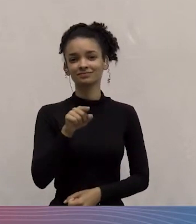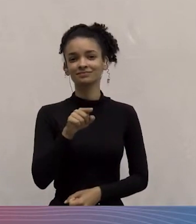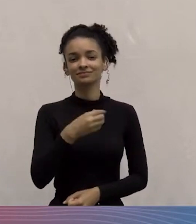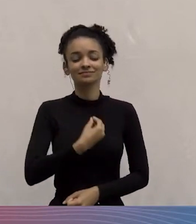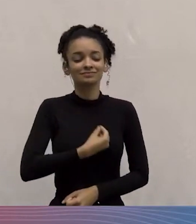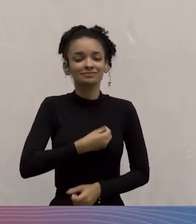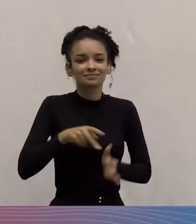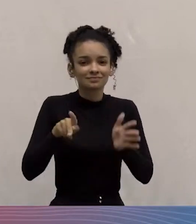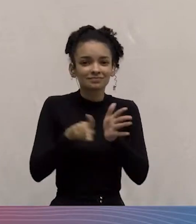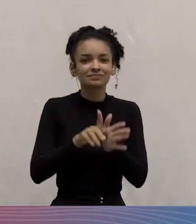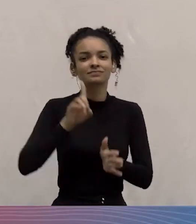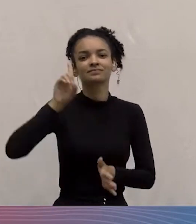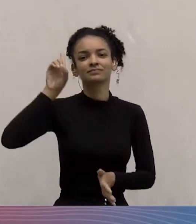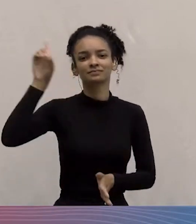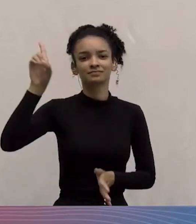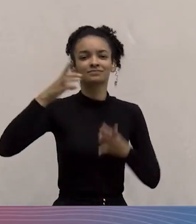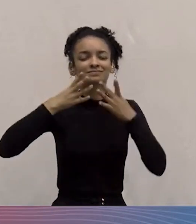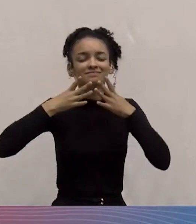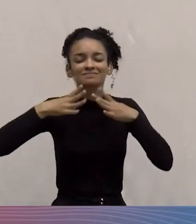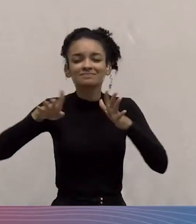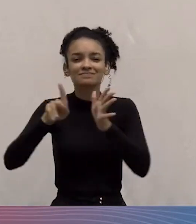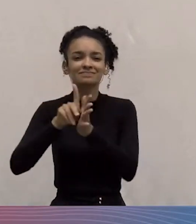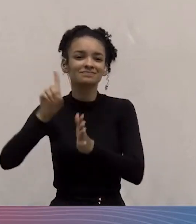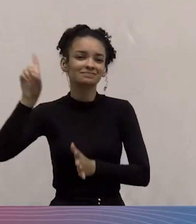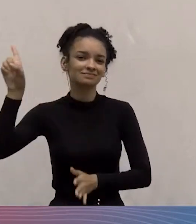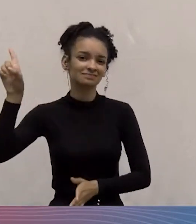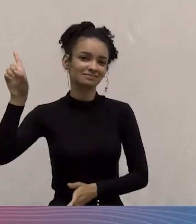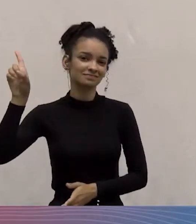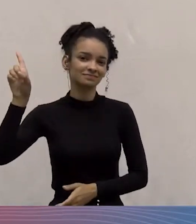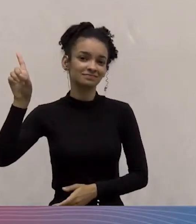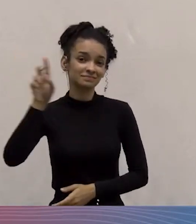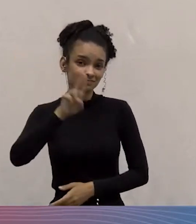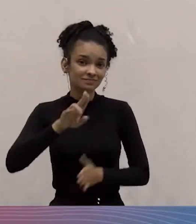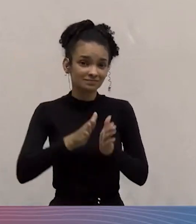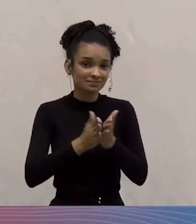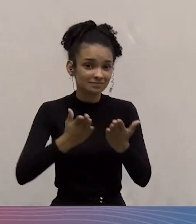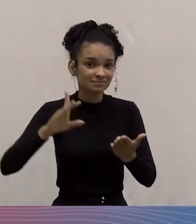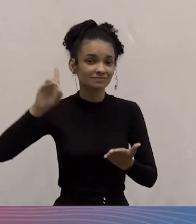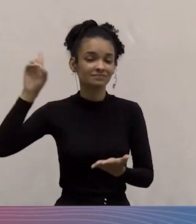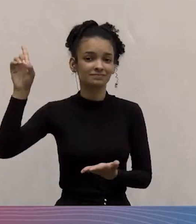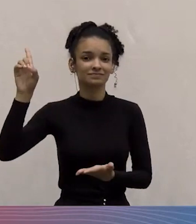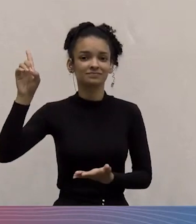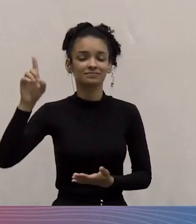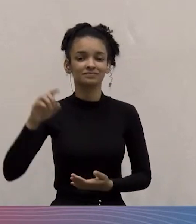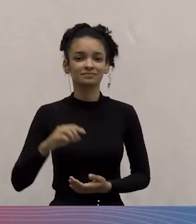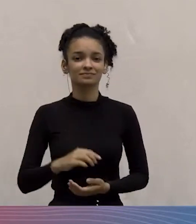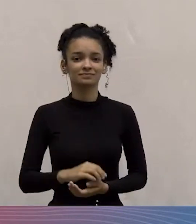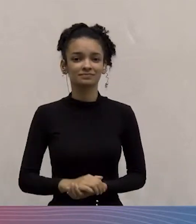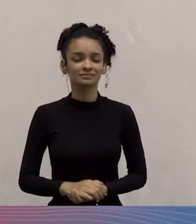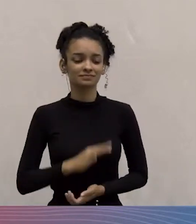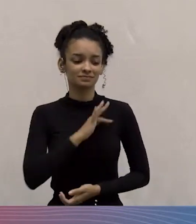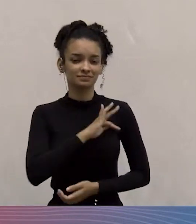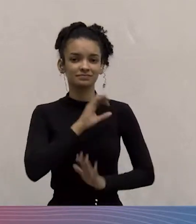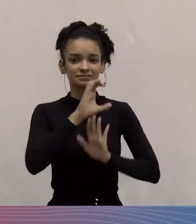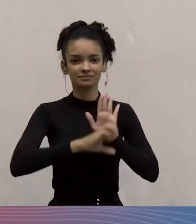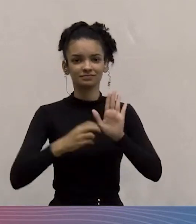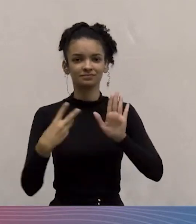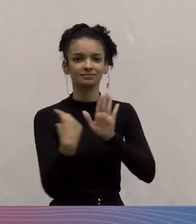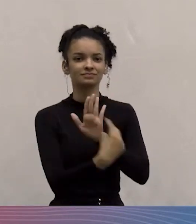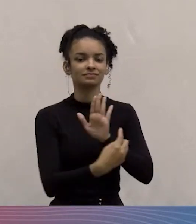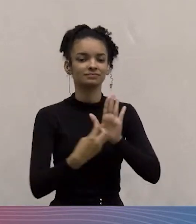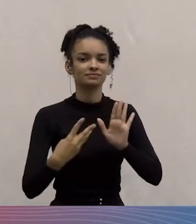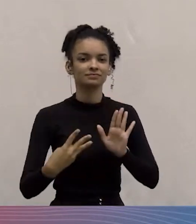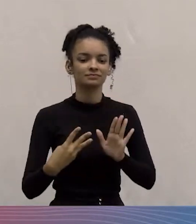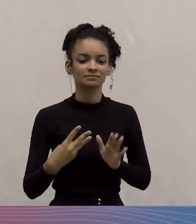de Deus, com a natureza de Deus, através da palavra de Deus. Filipenses 3:3.